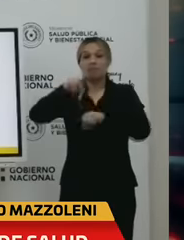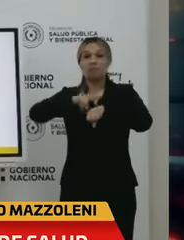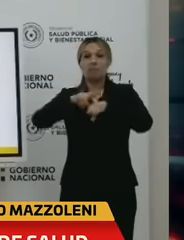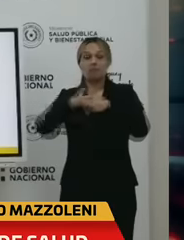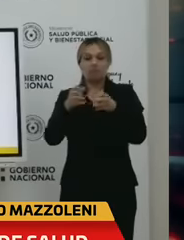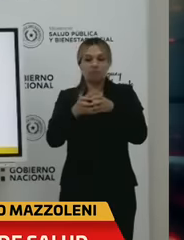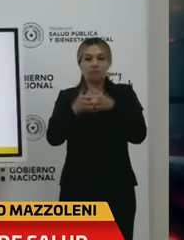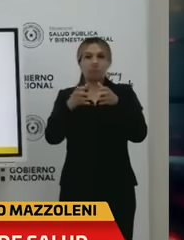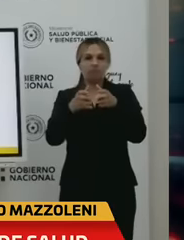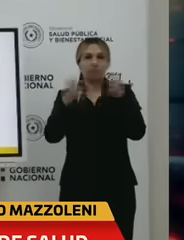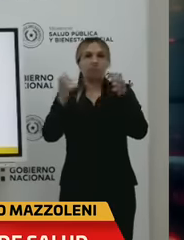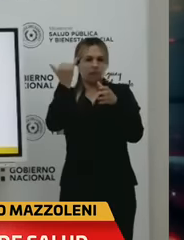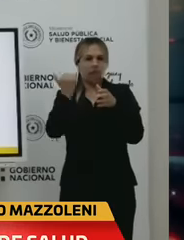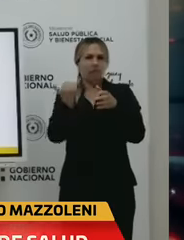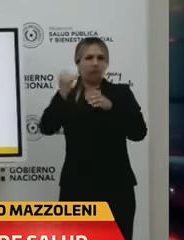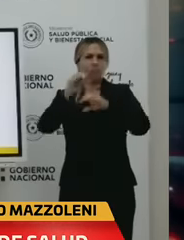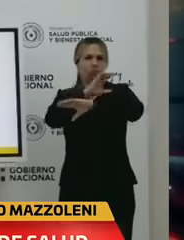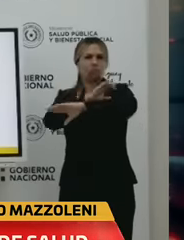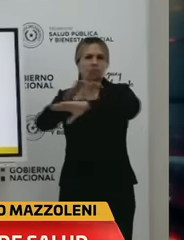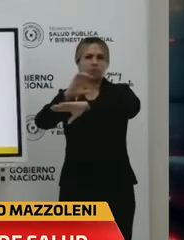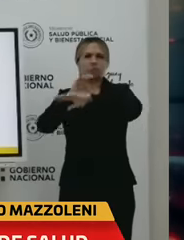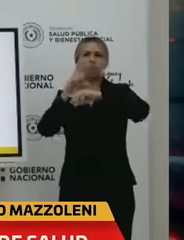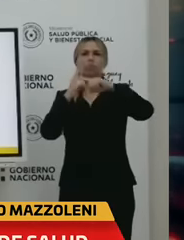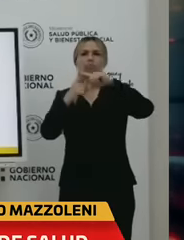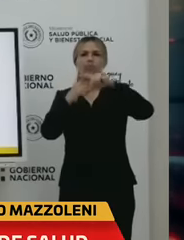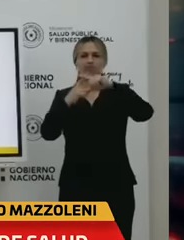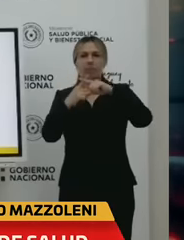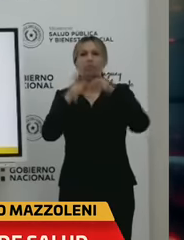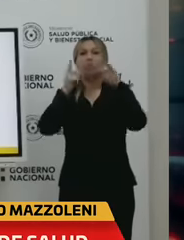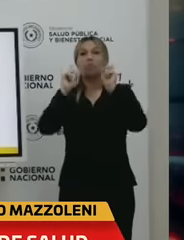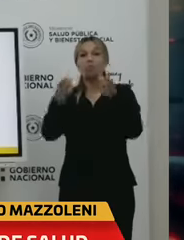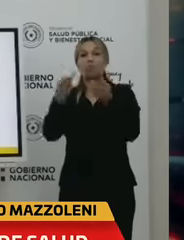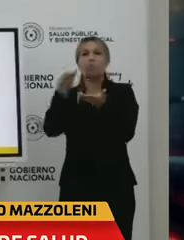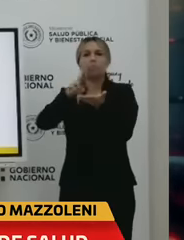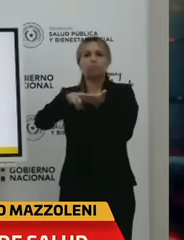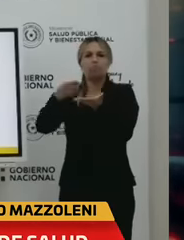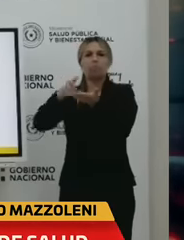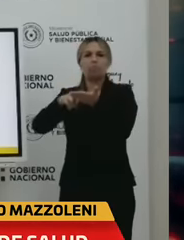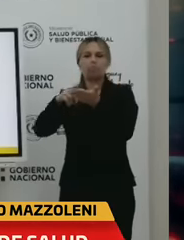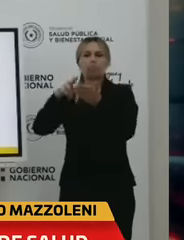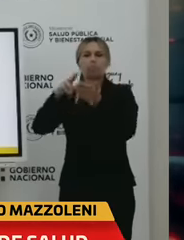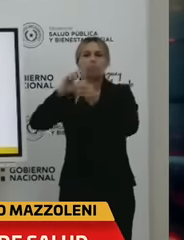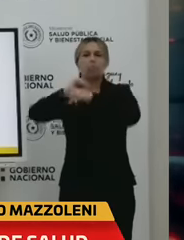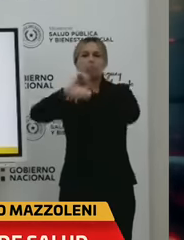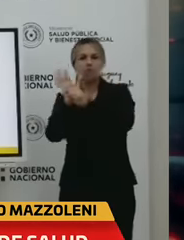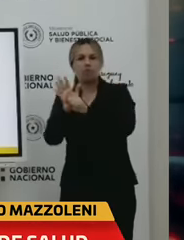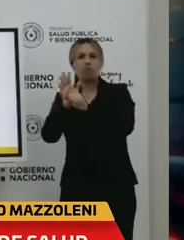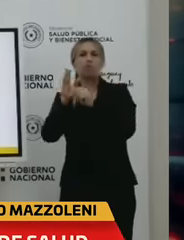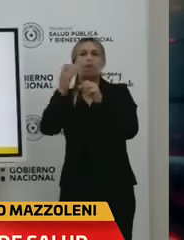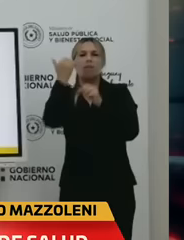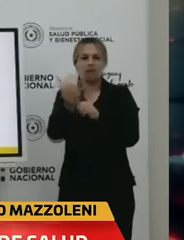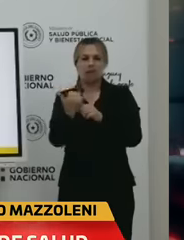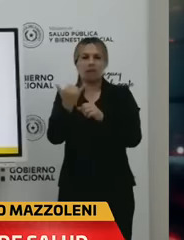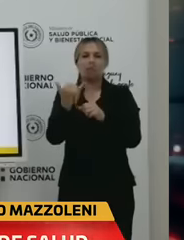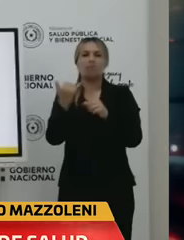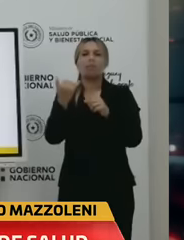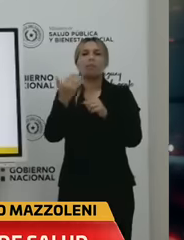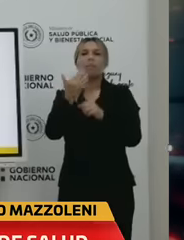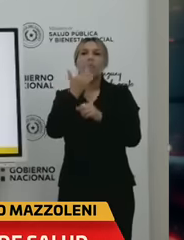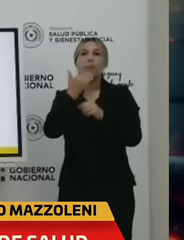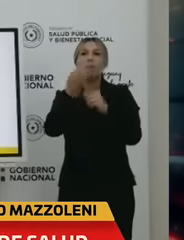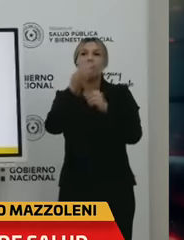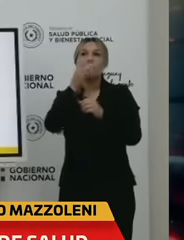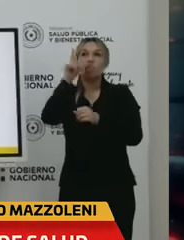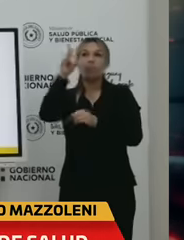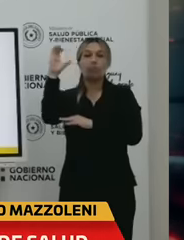pero desacelerado, de los casos, así como de los fallecimientos. Estamos empezando a ver un descenso en países como